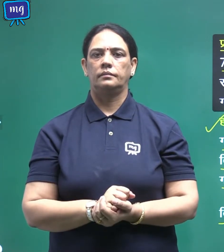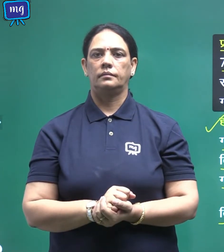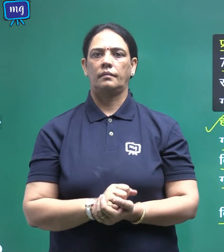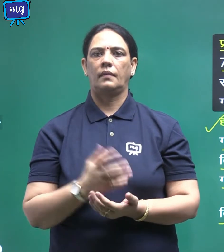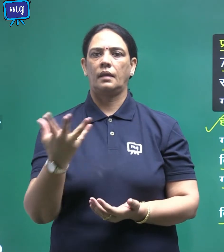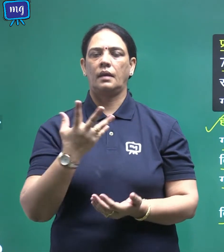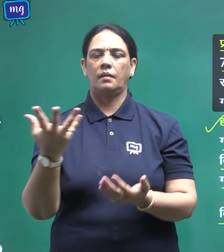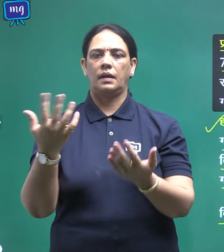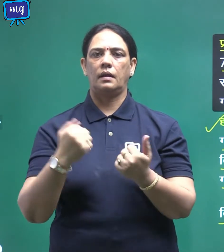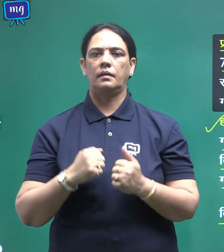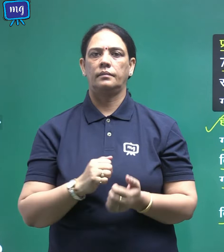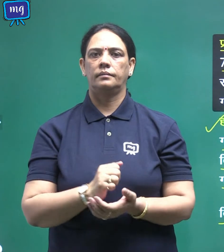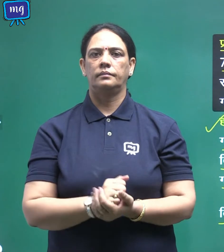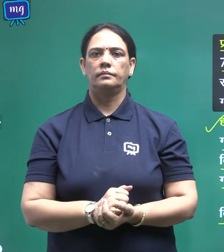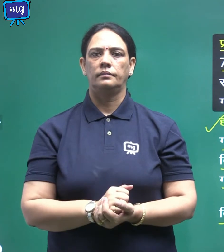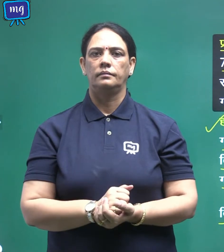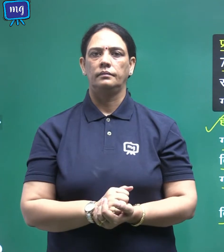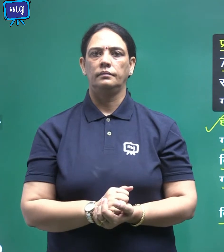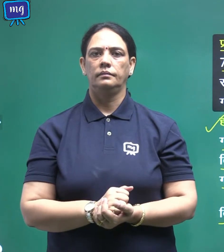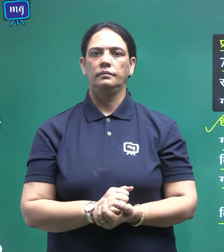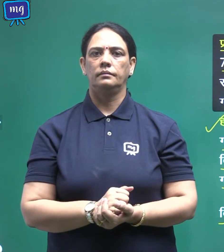क्या मिला?